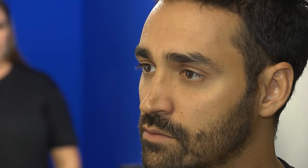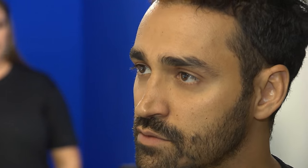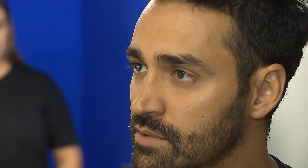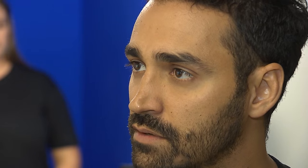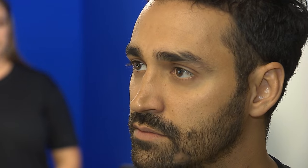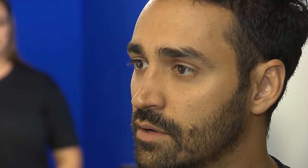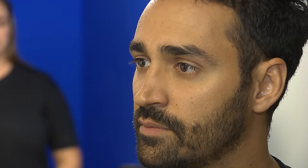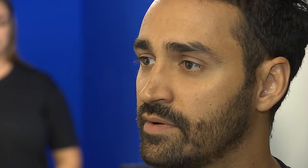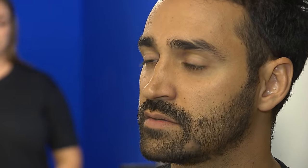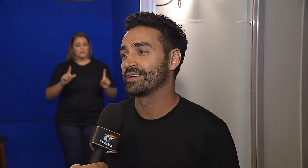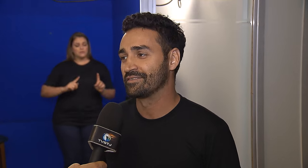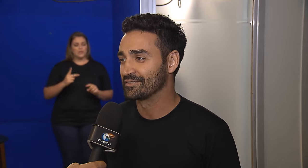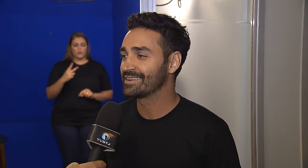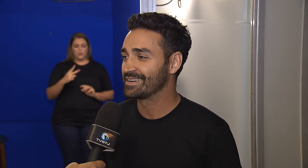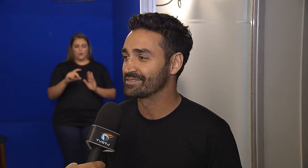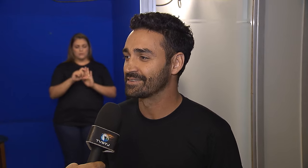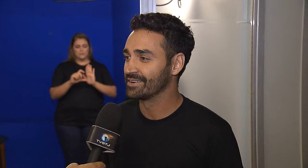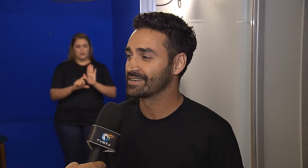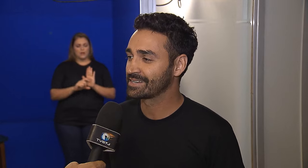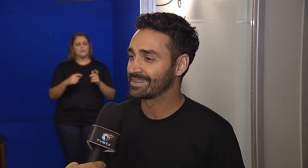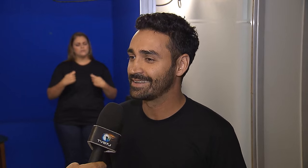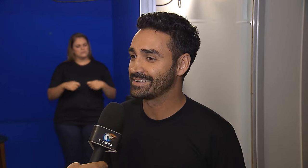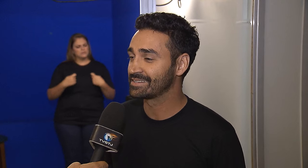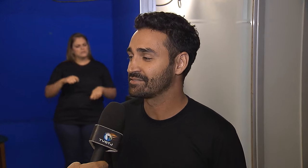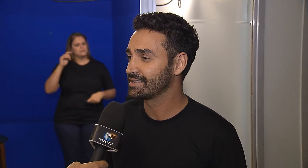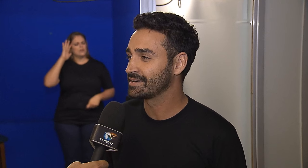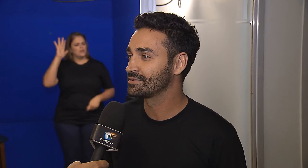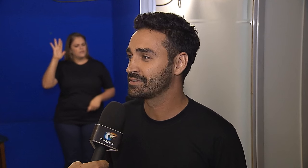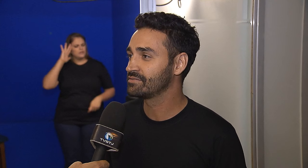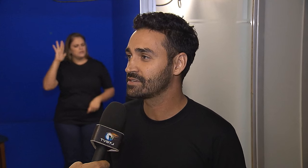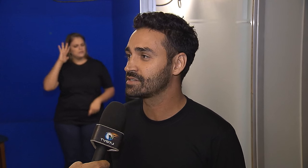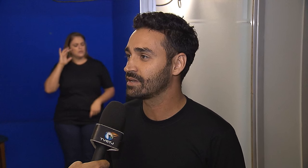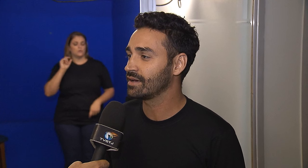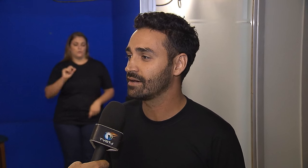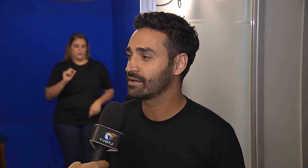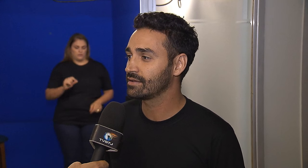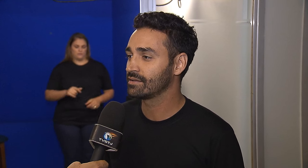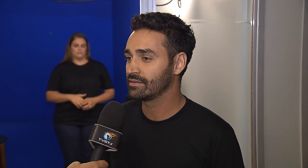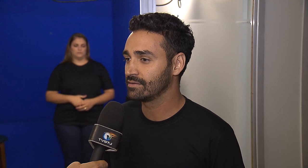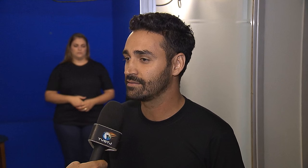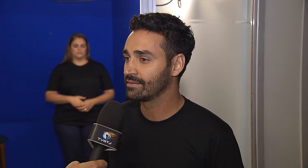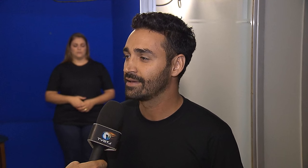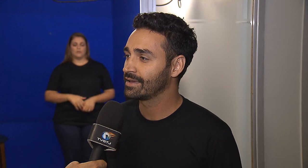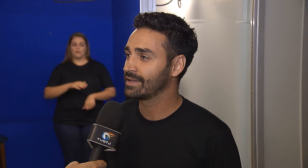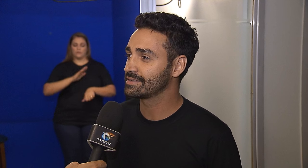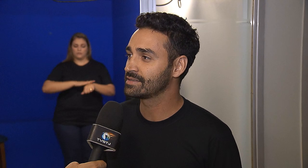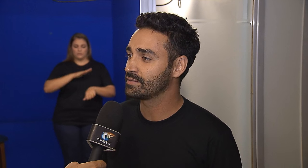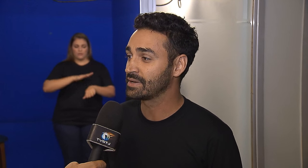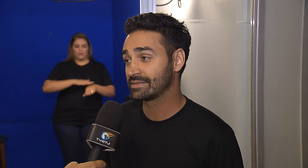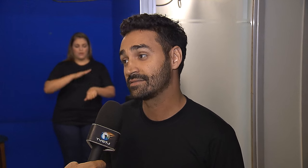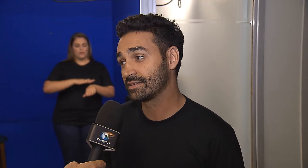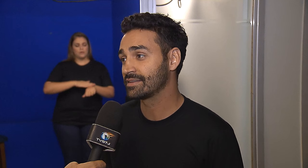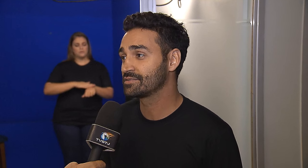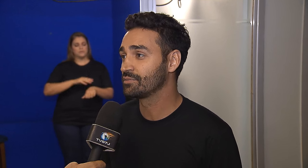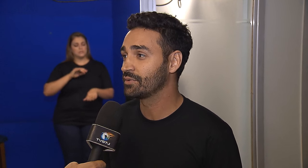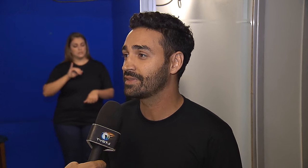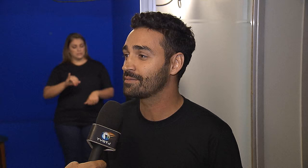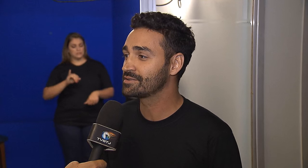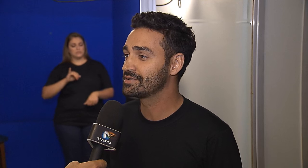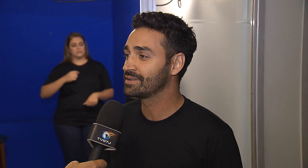segundo Daniel. Está favorável. Eu acho que ainda está valendo investir na área e querer ser... Mas você tem que ser um bom intérprete de Libras